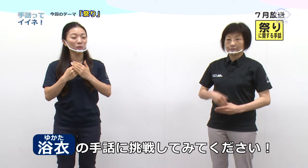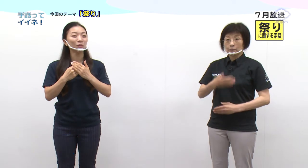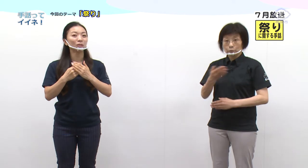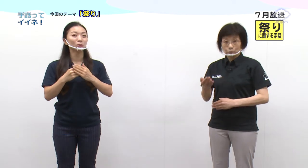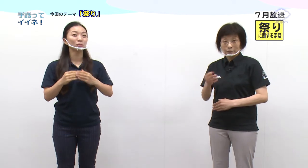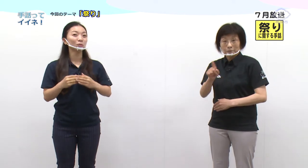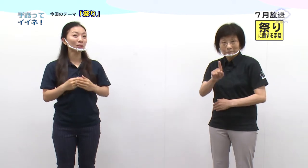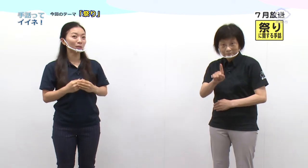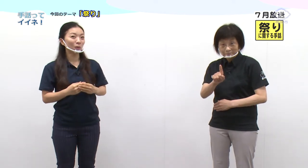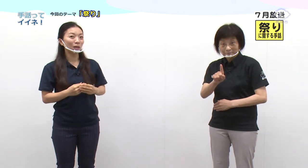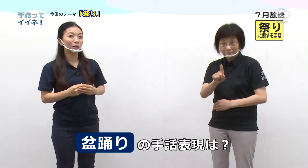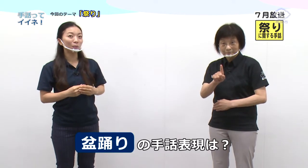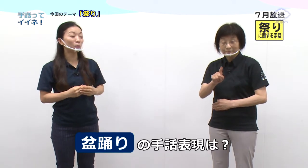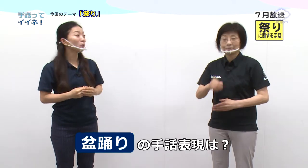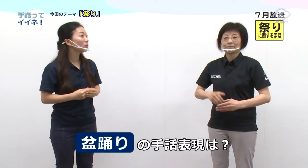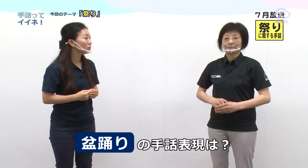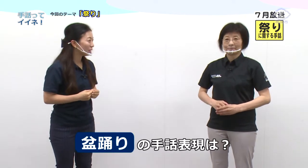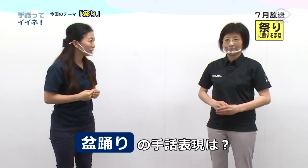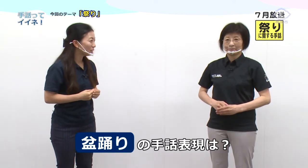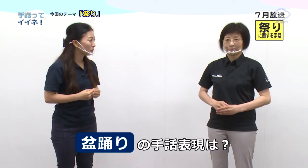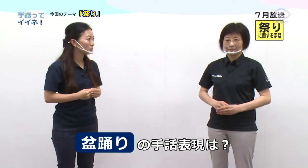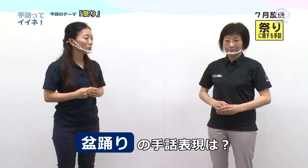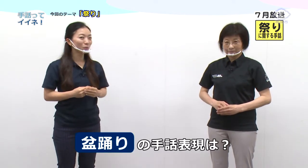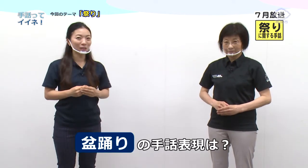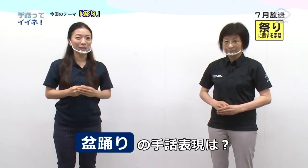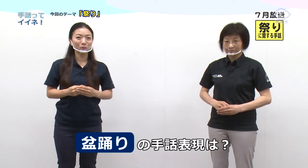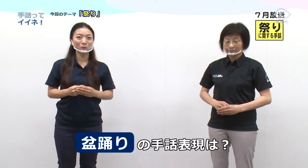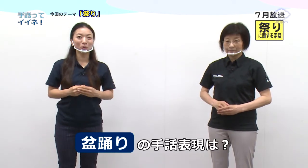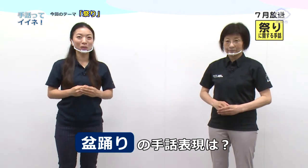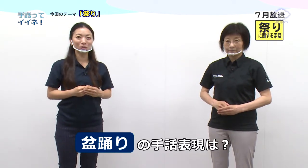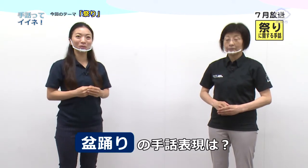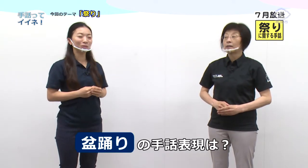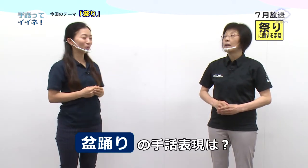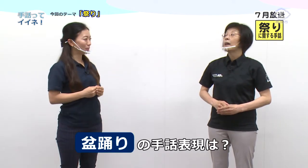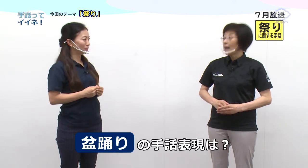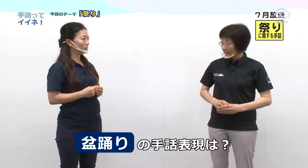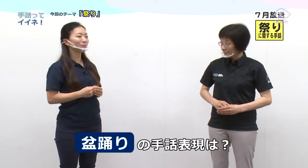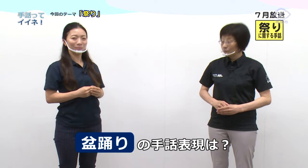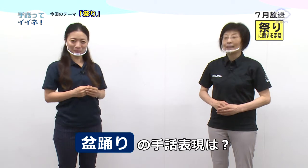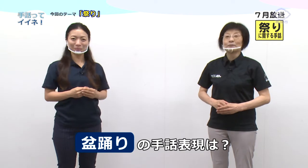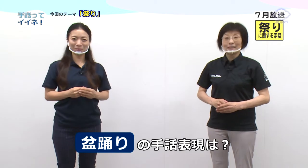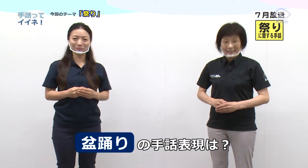では続きましては、盆踊り、この手話どう表現するんでしょうか？ はい、わかりました。